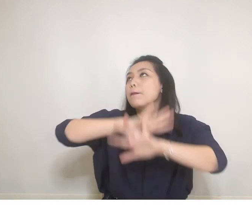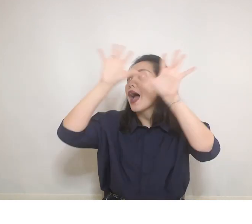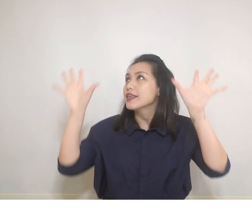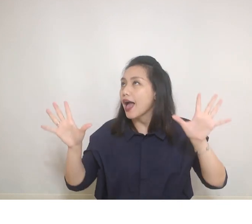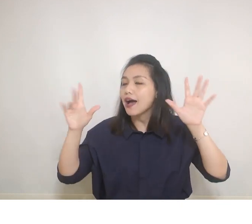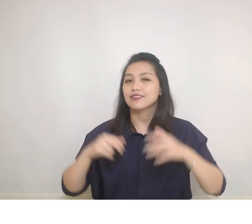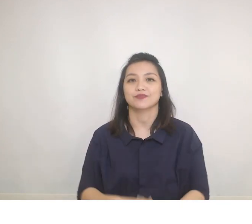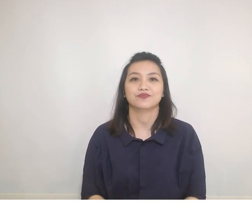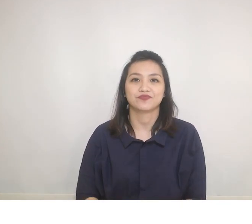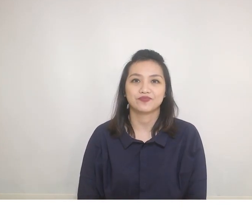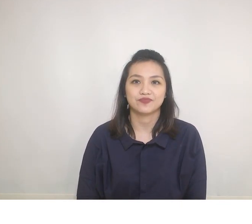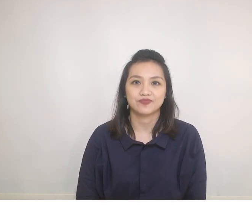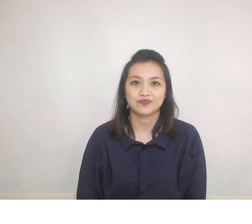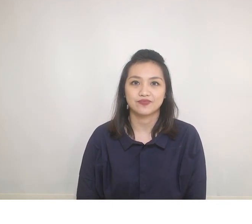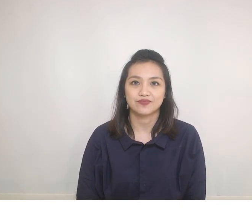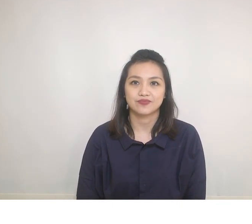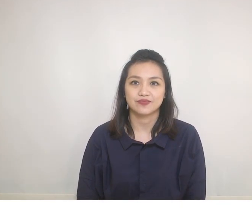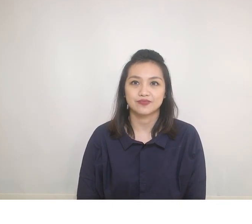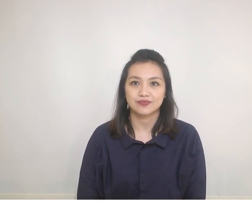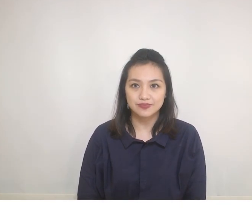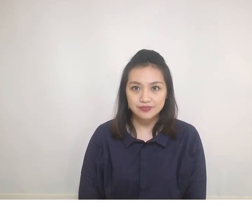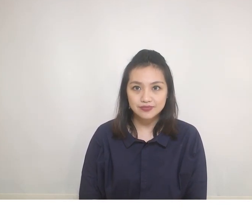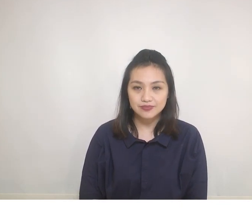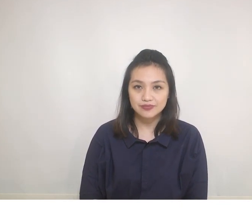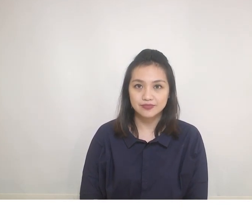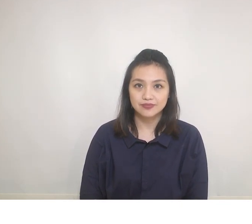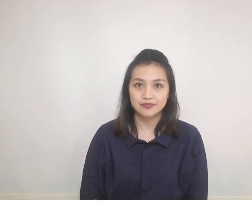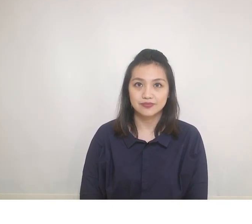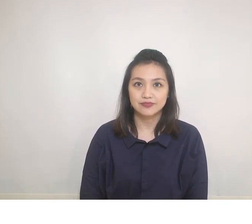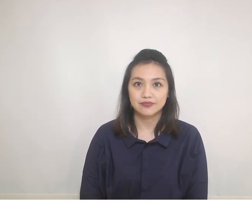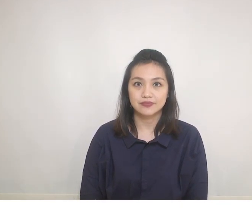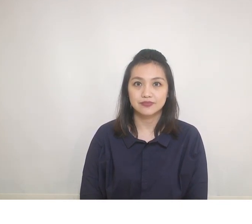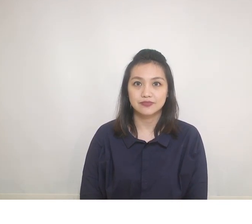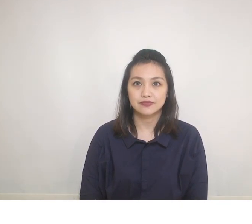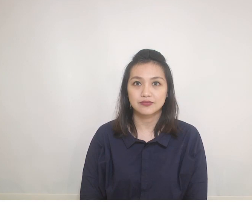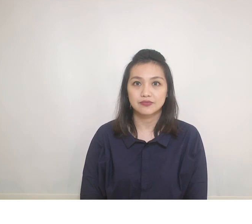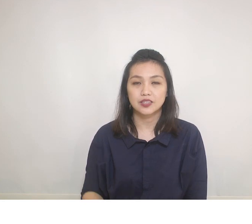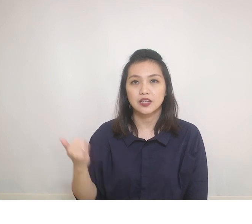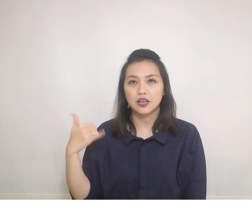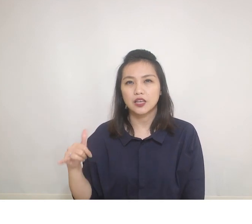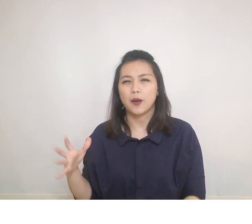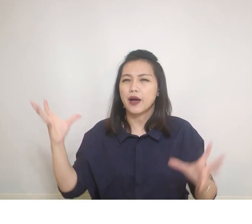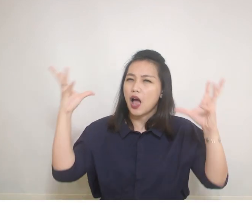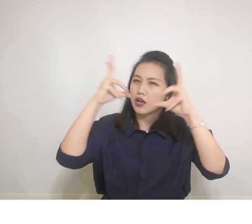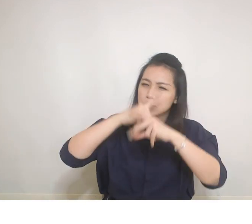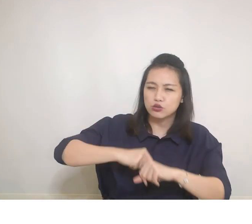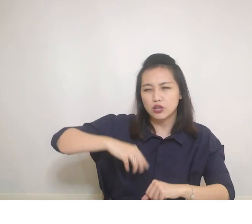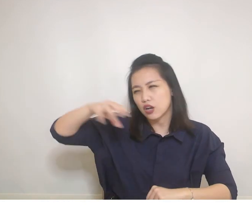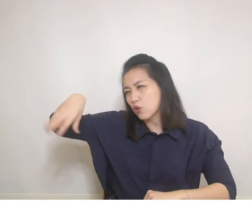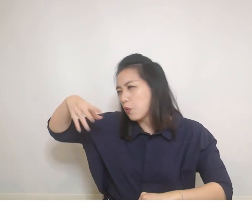menjadi hambanya Tuhan, bukan hambanya uang. Jika kita taruh uang sebagai yang ujung